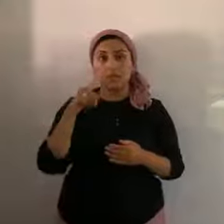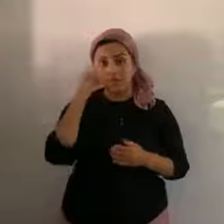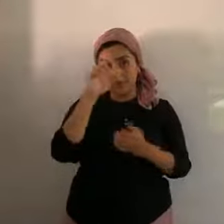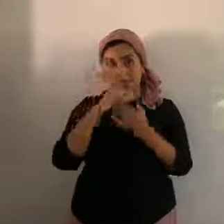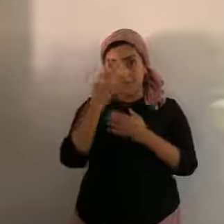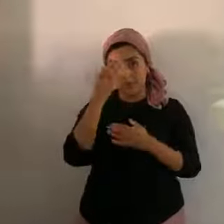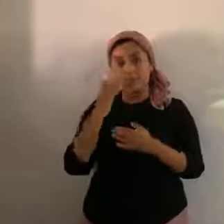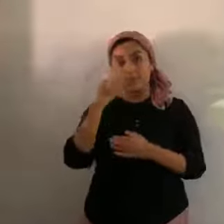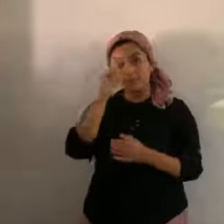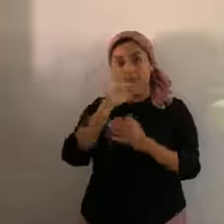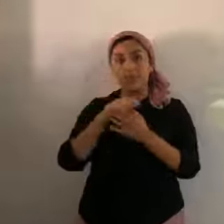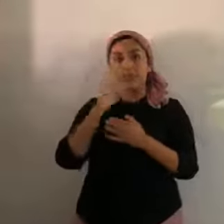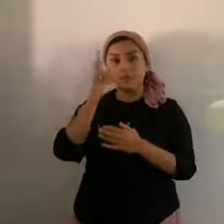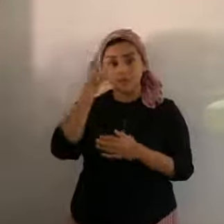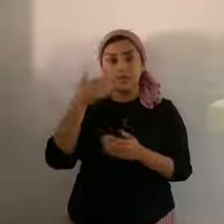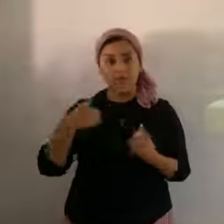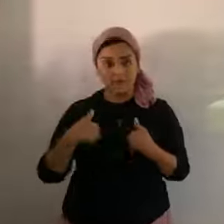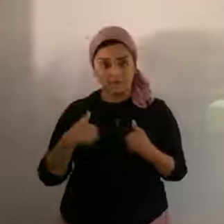hay y que es